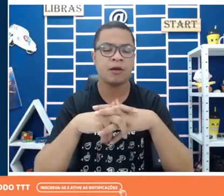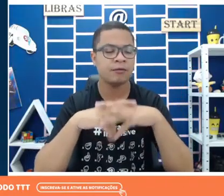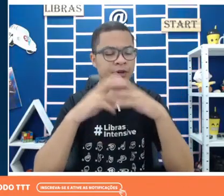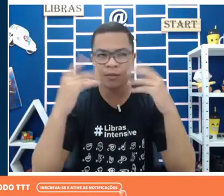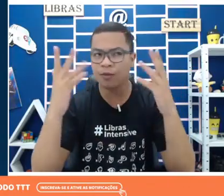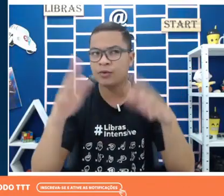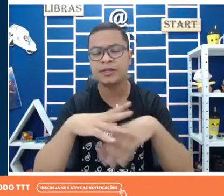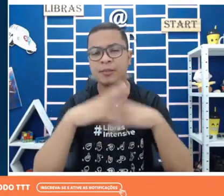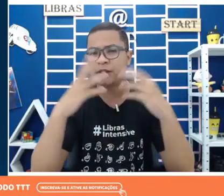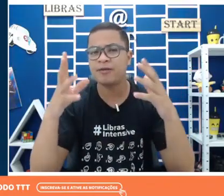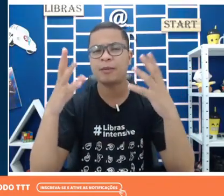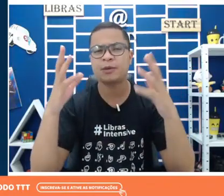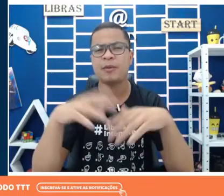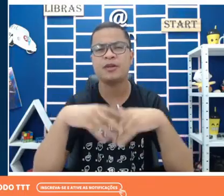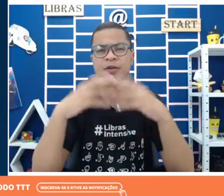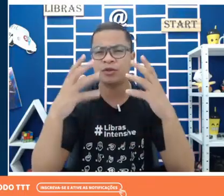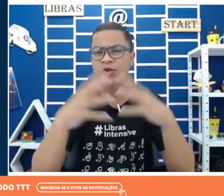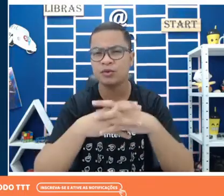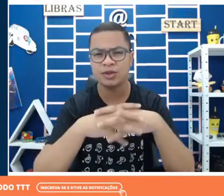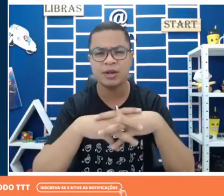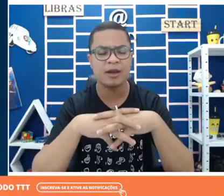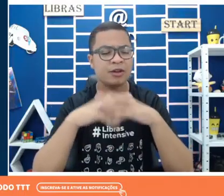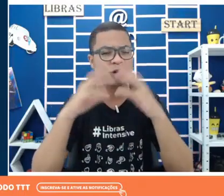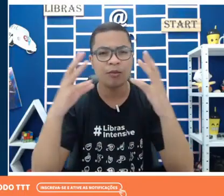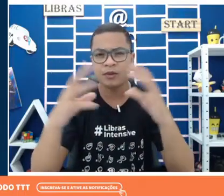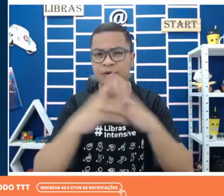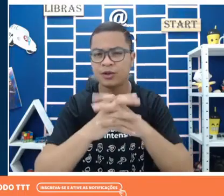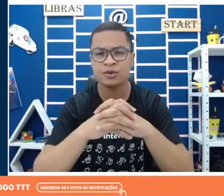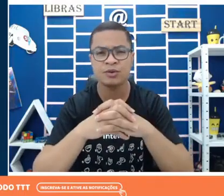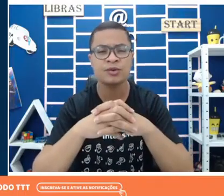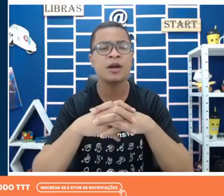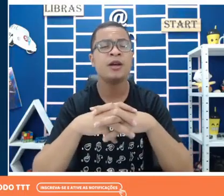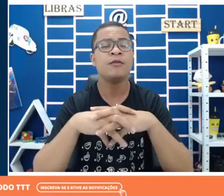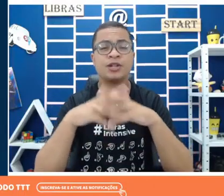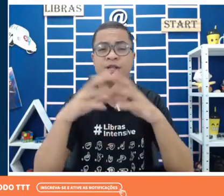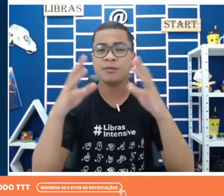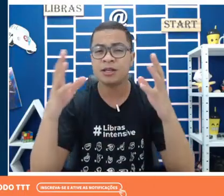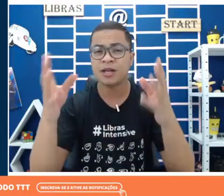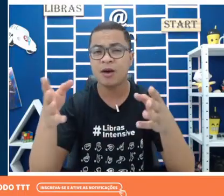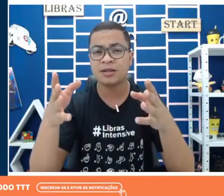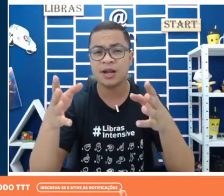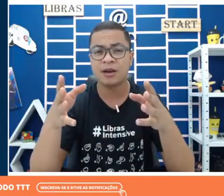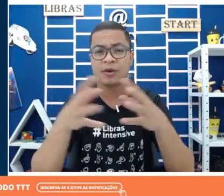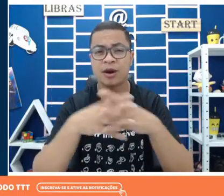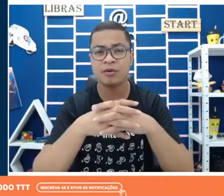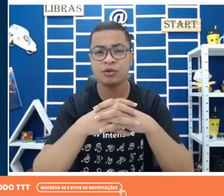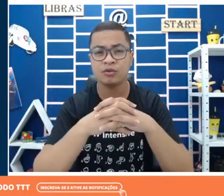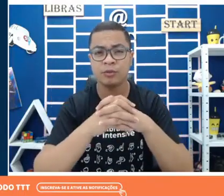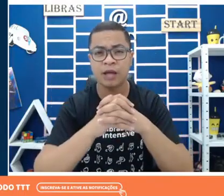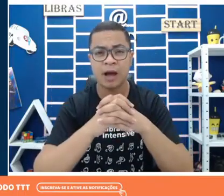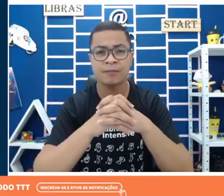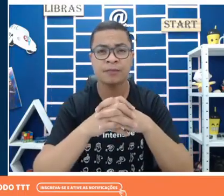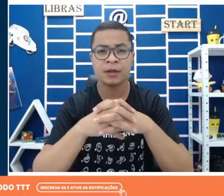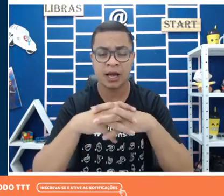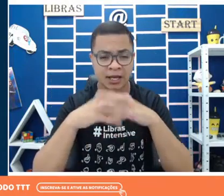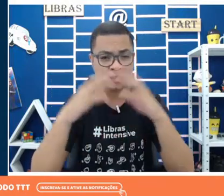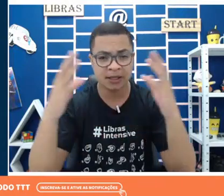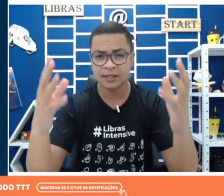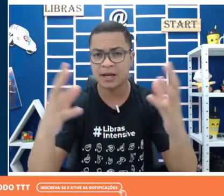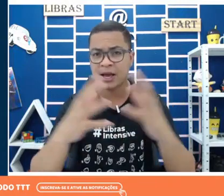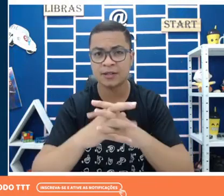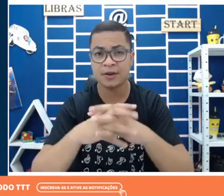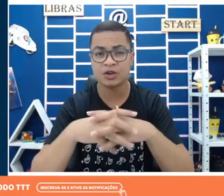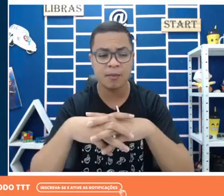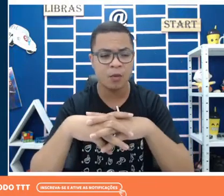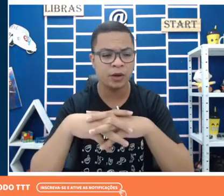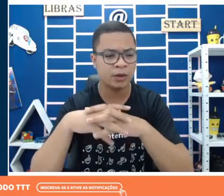tá? Veja muito o que você puder ver, principalmente vídeo de estudos também. Veja muito vídeo de estudos. Veja as minhas aulas lá no meu canal do YouTube, tá?